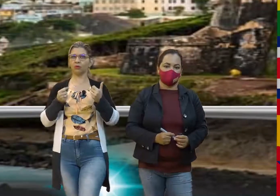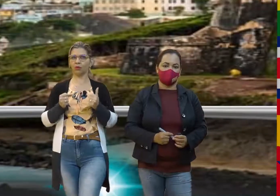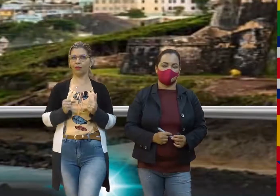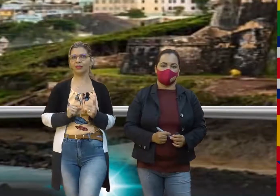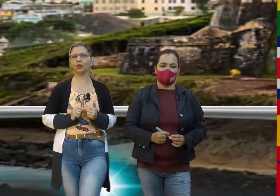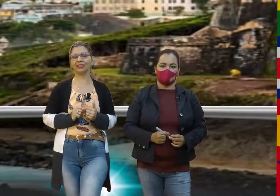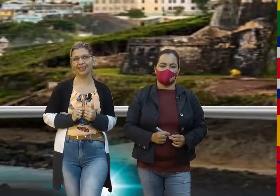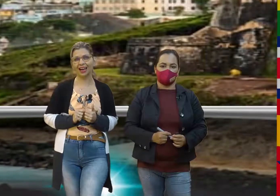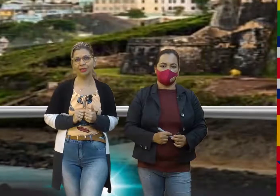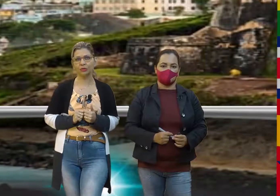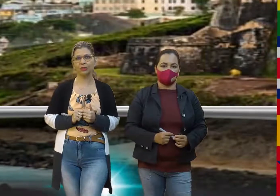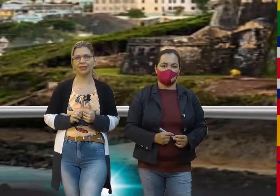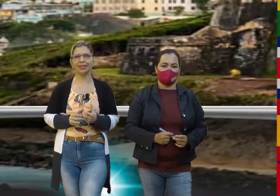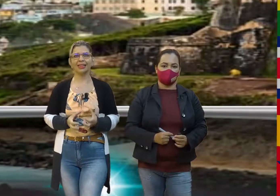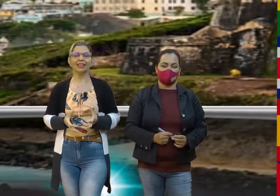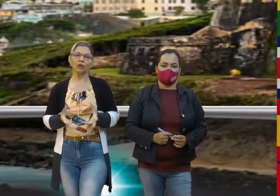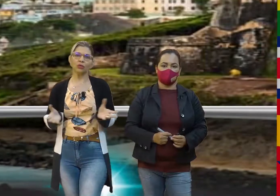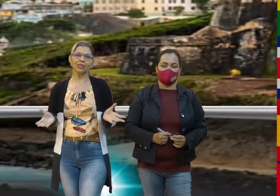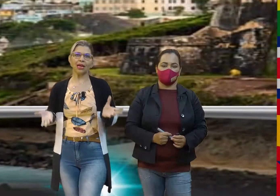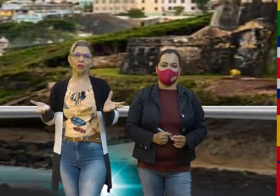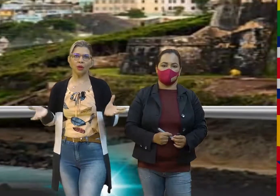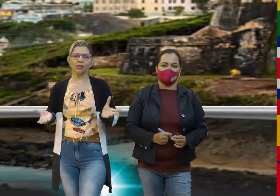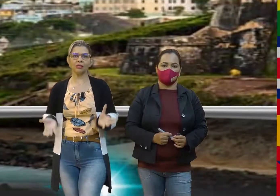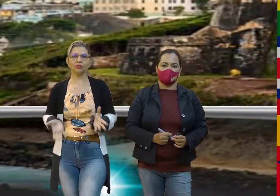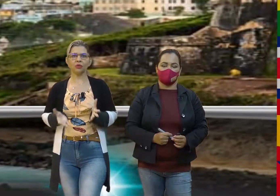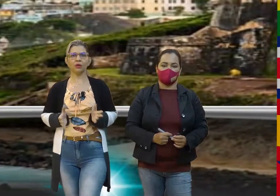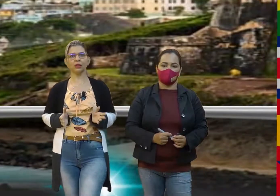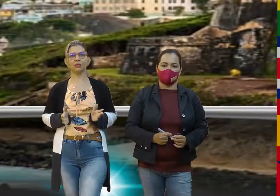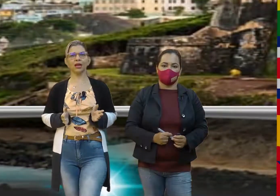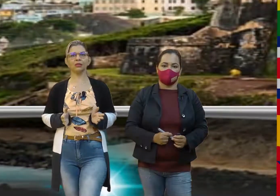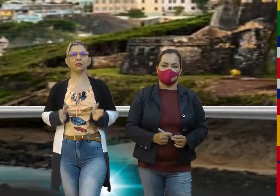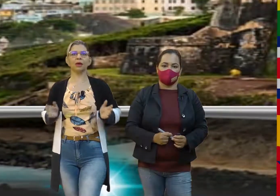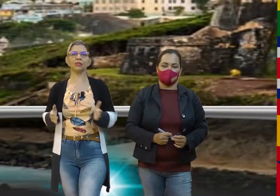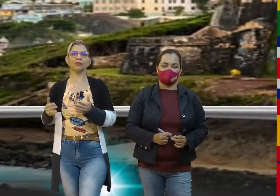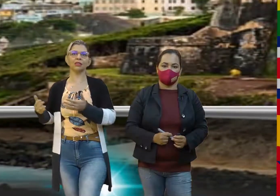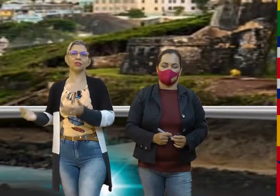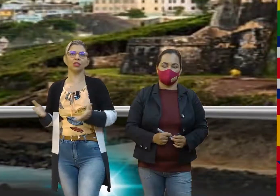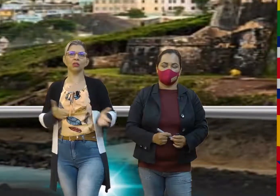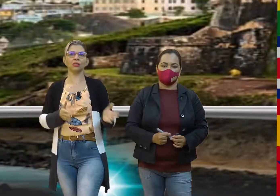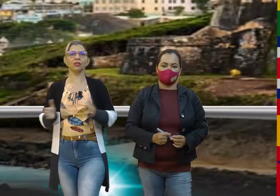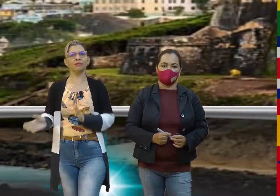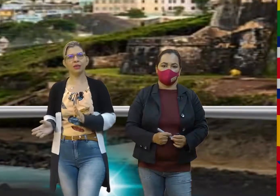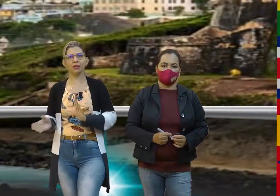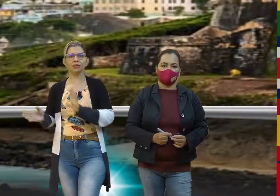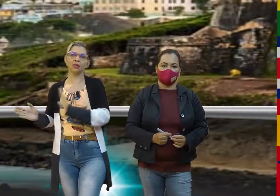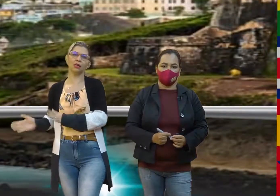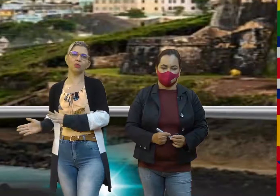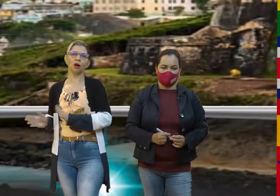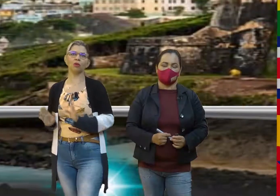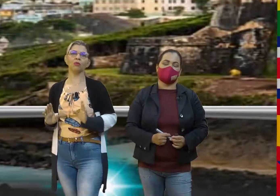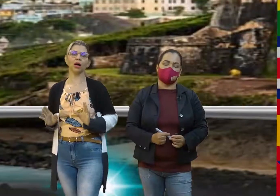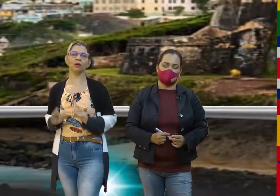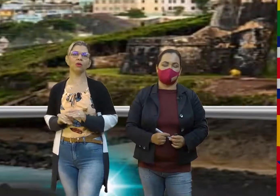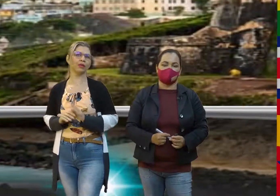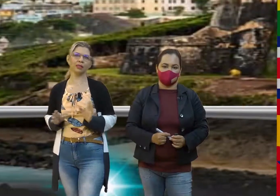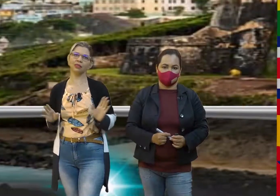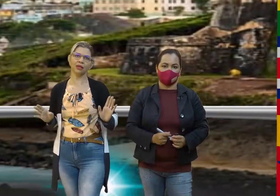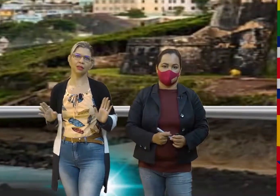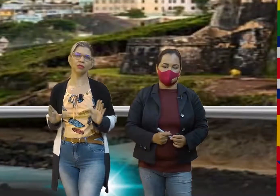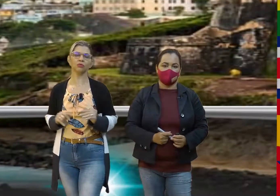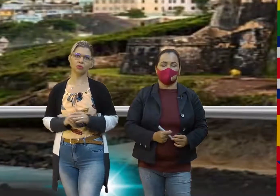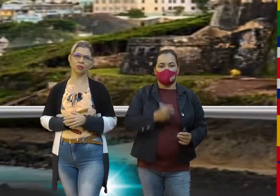eles foram adotados, o certo é, se foram adotados, passam a ter direitos e deveres igual a